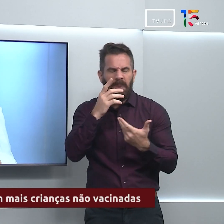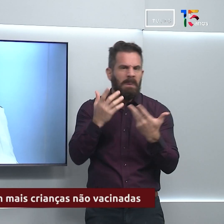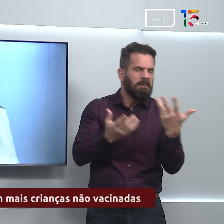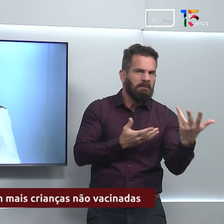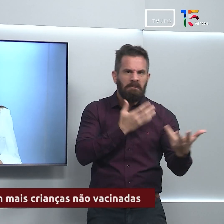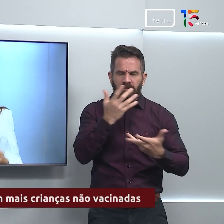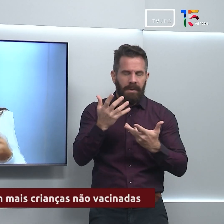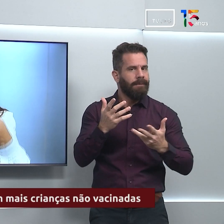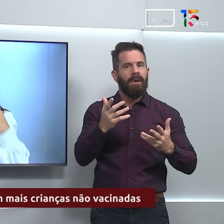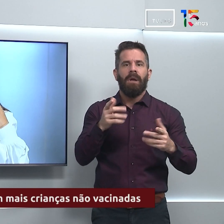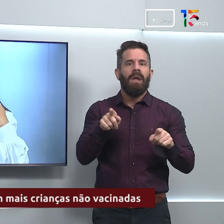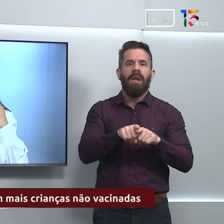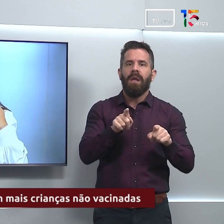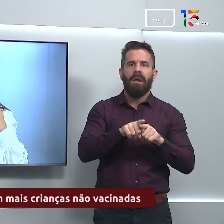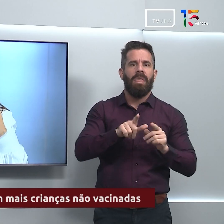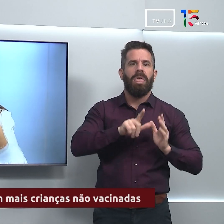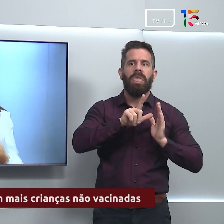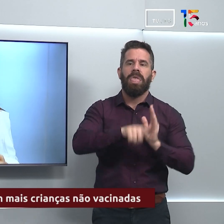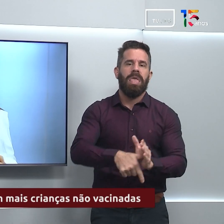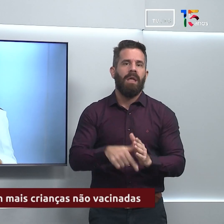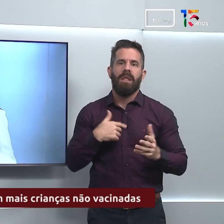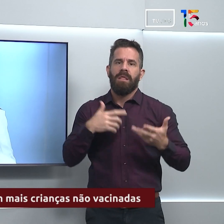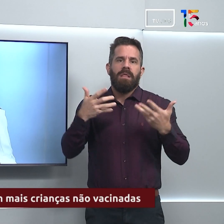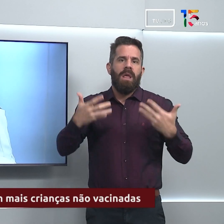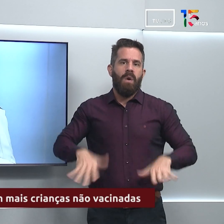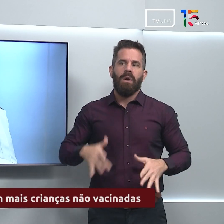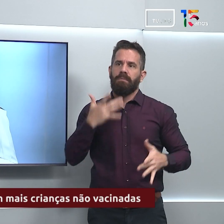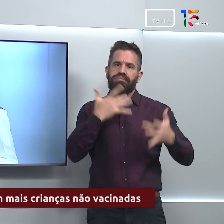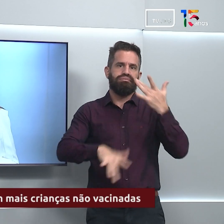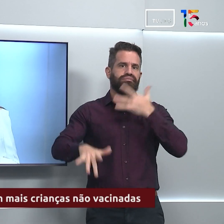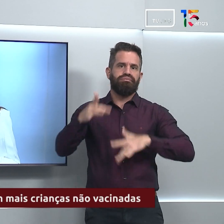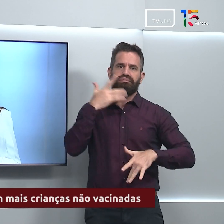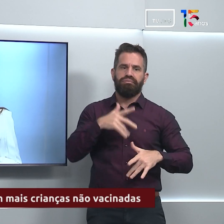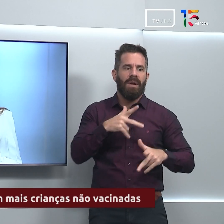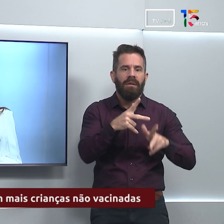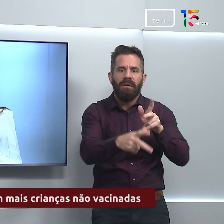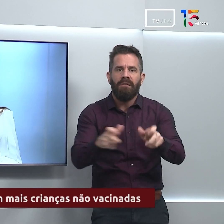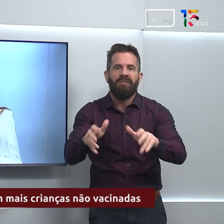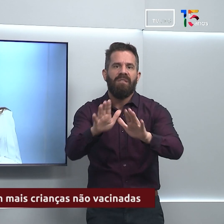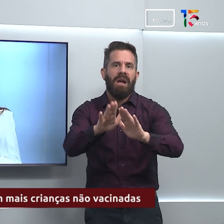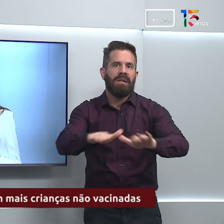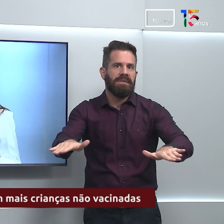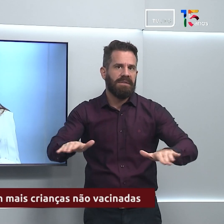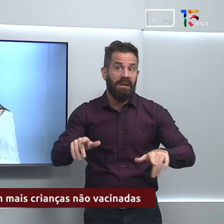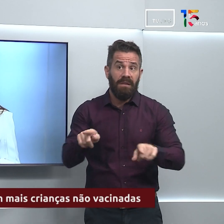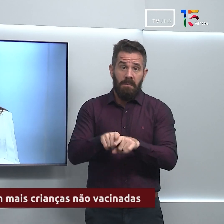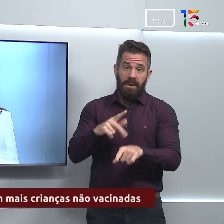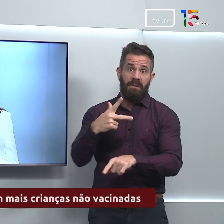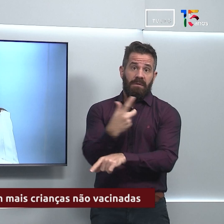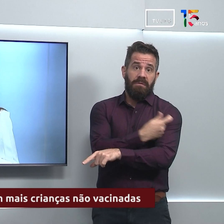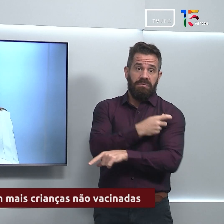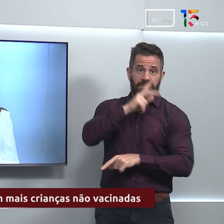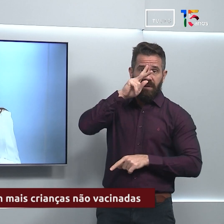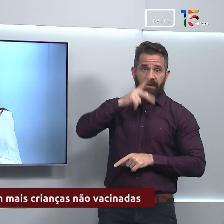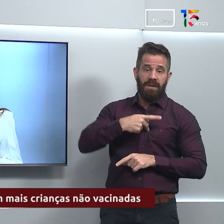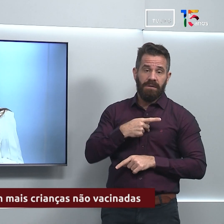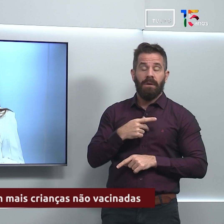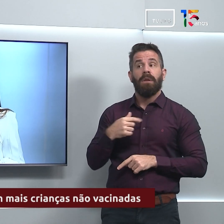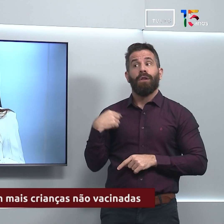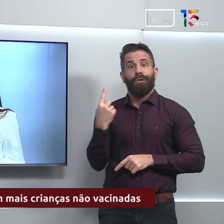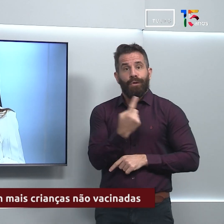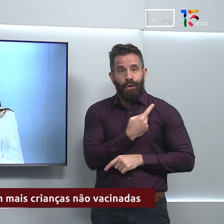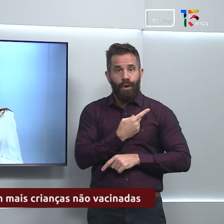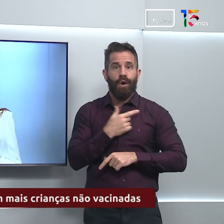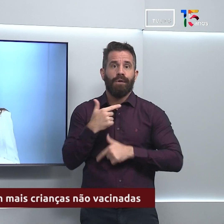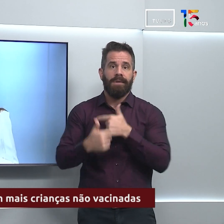postergação em vacinar aquelas crianças e os próprios indivíduos. E aí é onde a gente precisa entrar enquanto profissional da